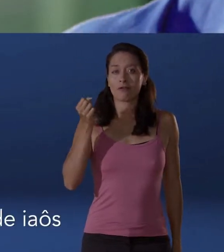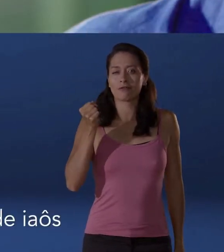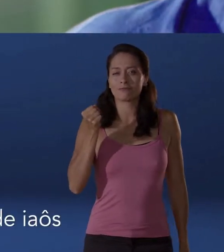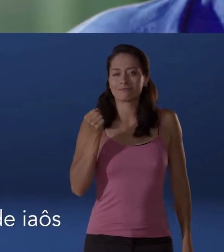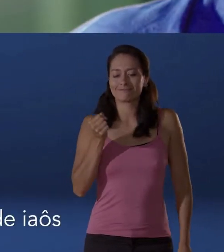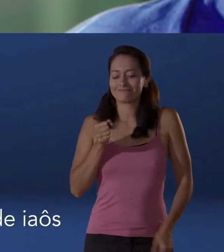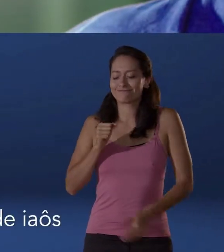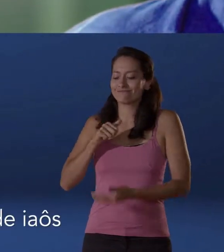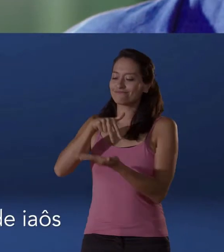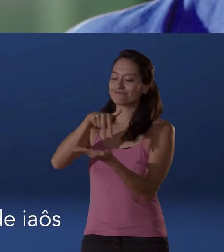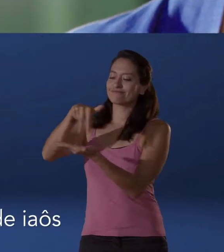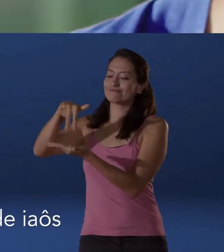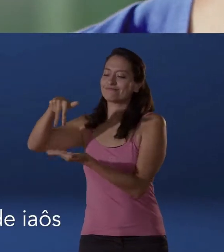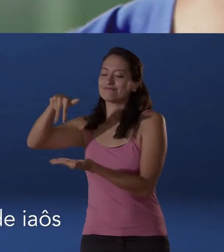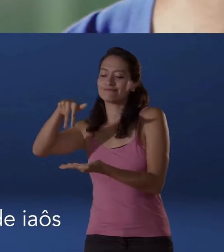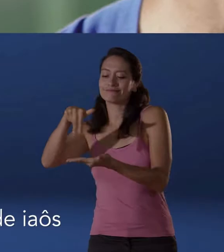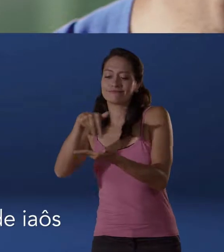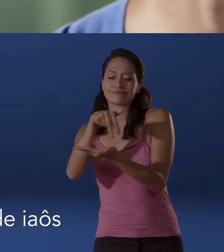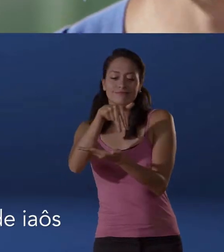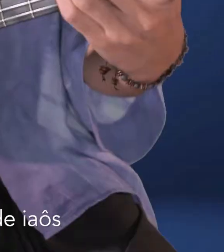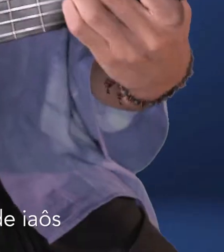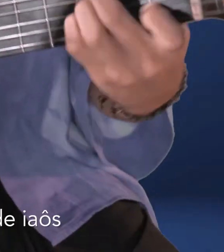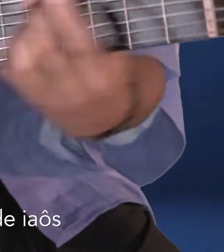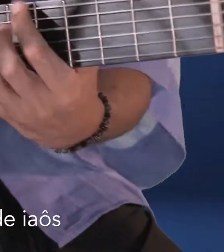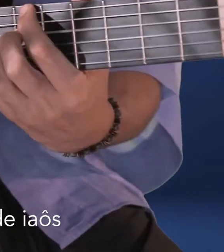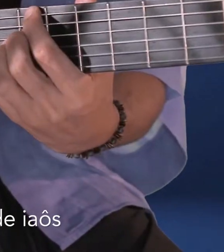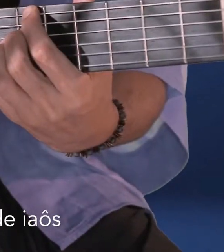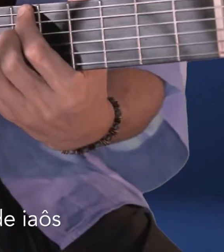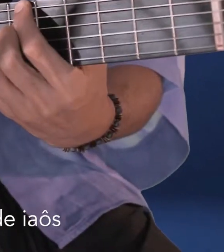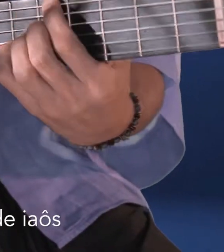baila em cantos de aôs.